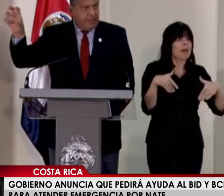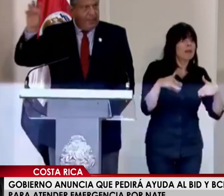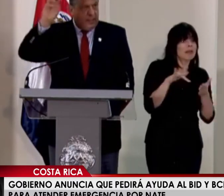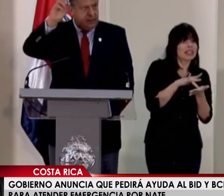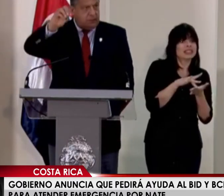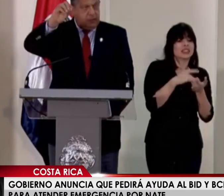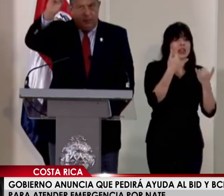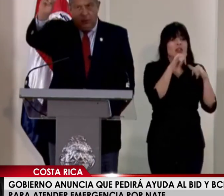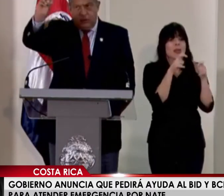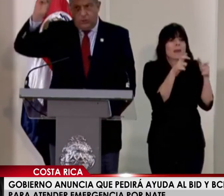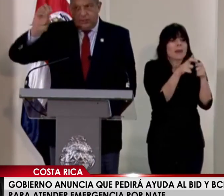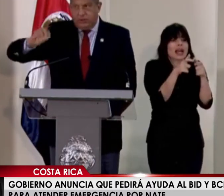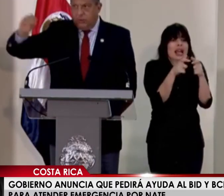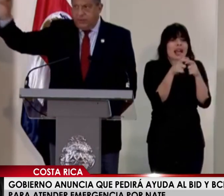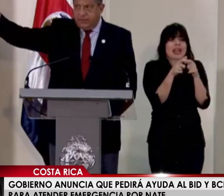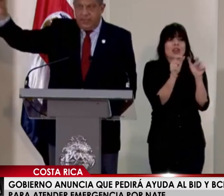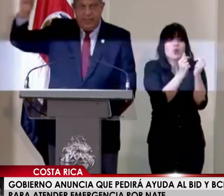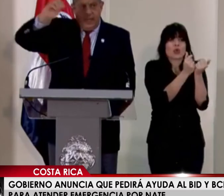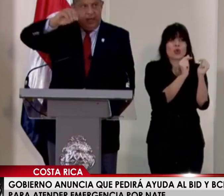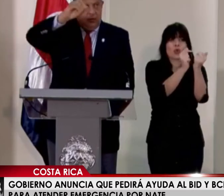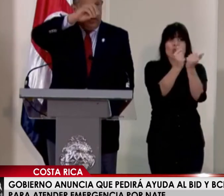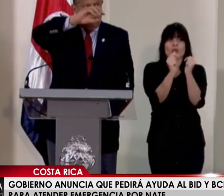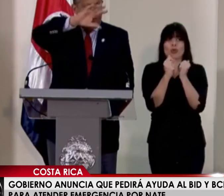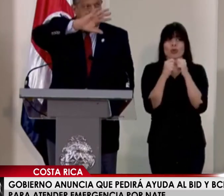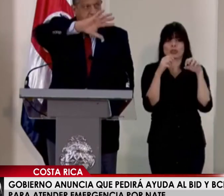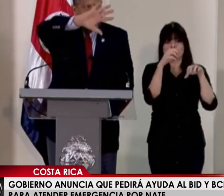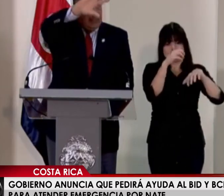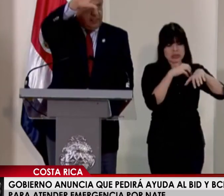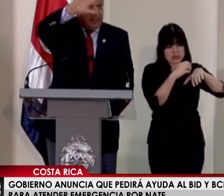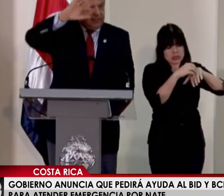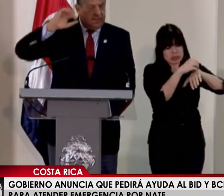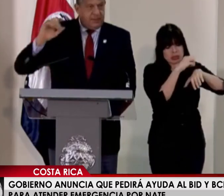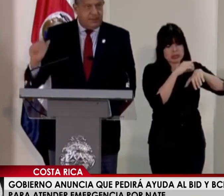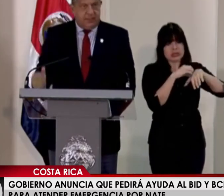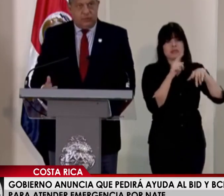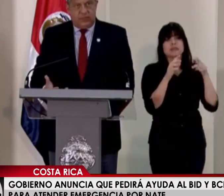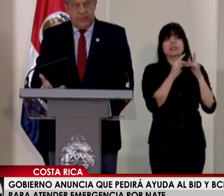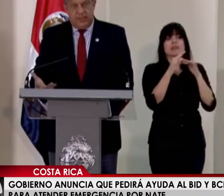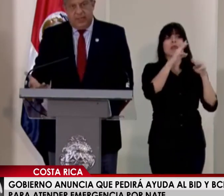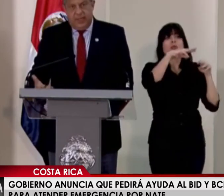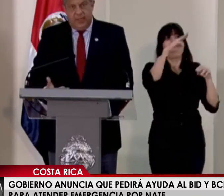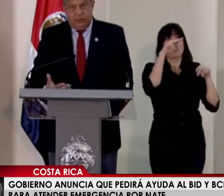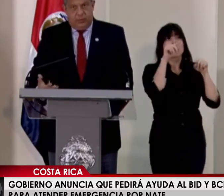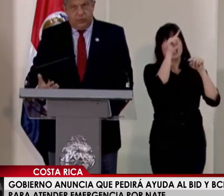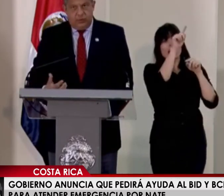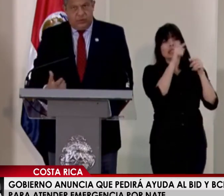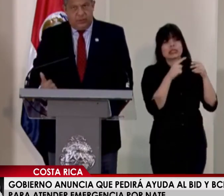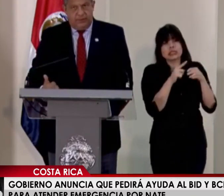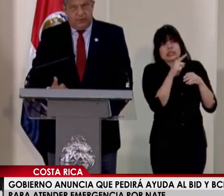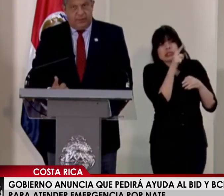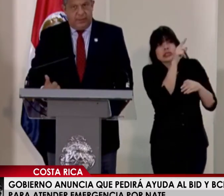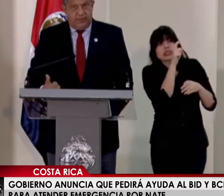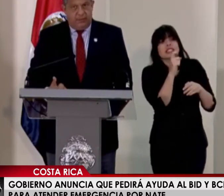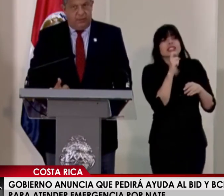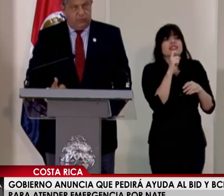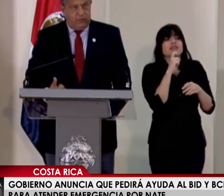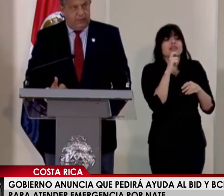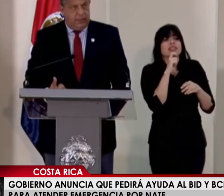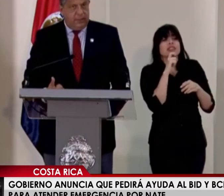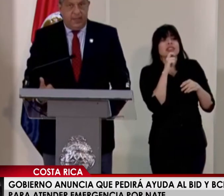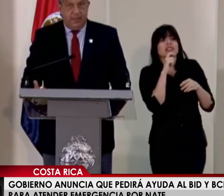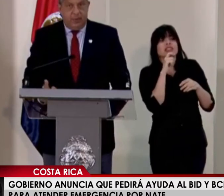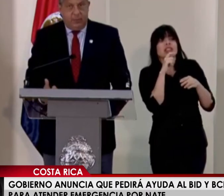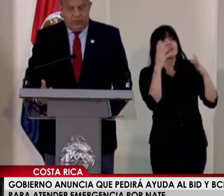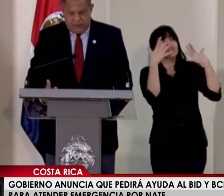en pequeñas bolsones, como decía, a lo largo, especialmente de las partes altas de las montañas, en donde por condiciones